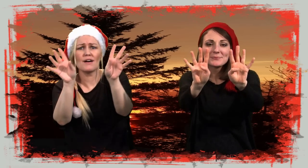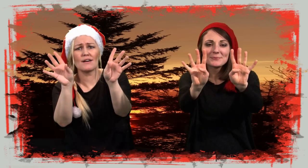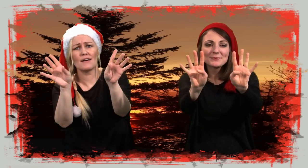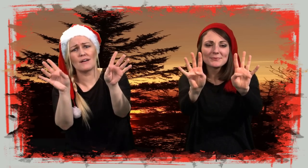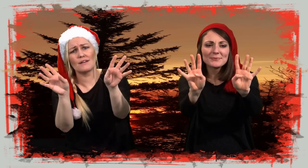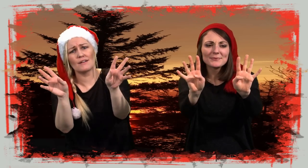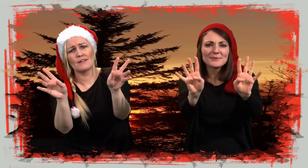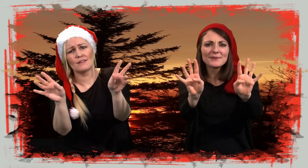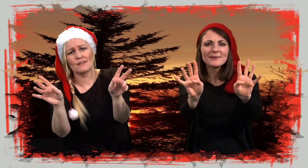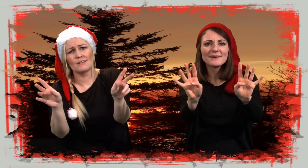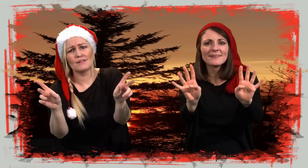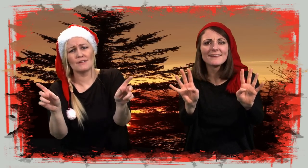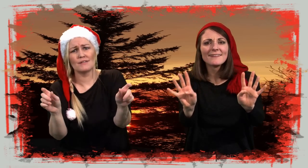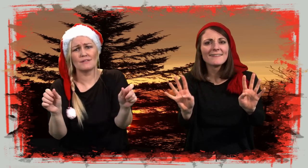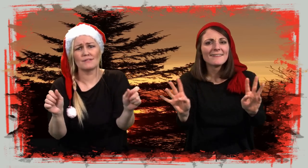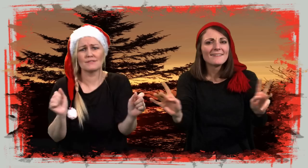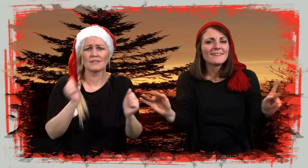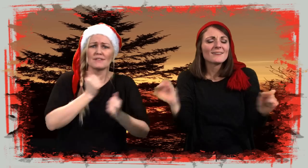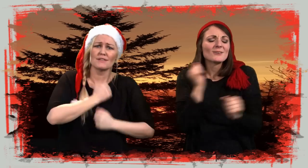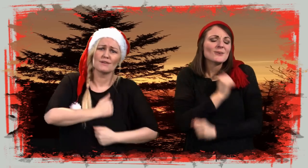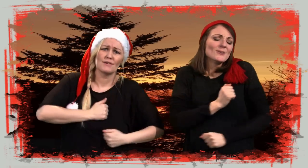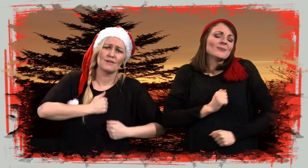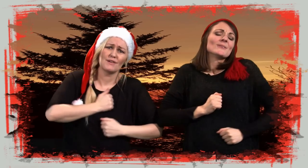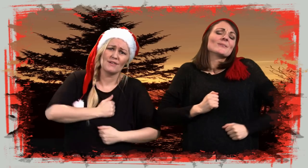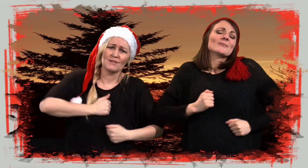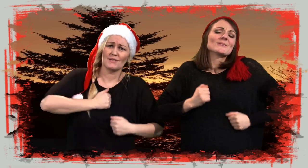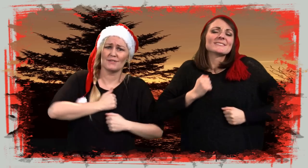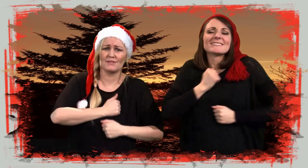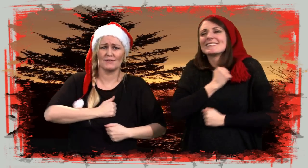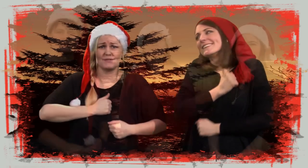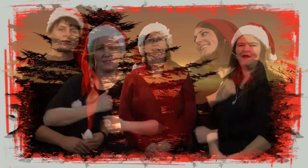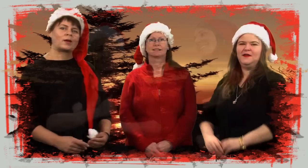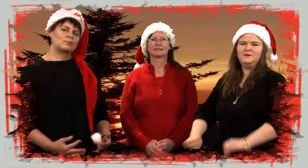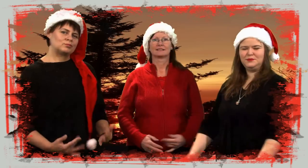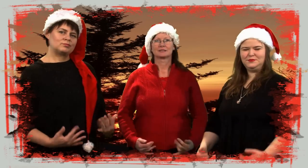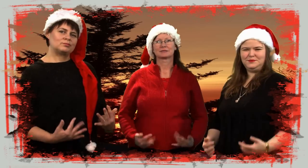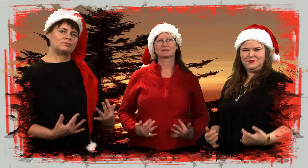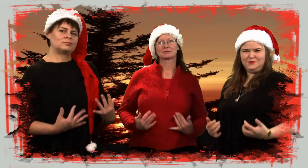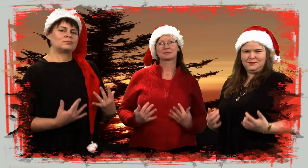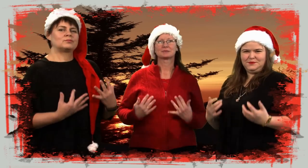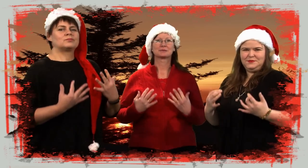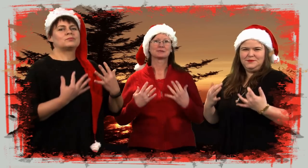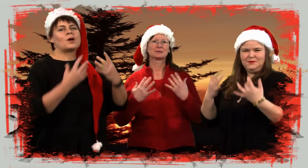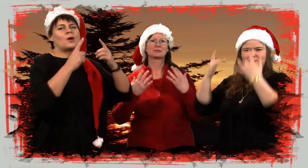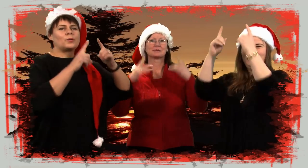hvað Þau er alltaf kósi Ég kemst í